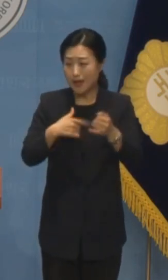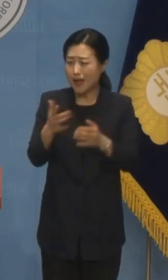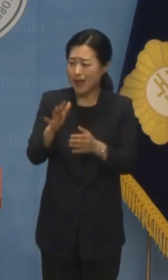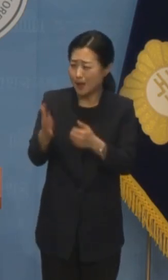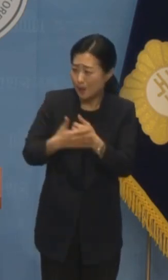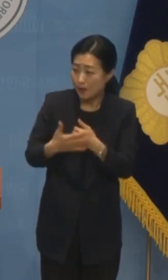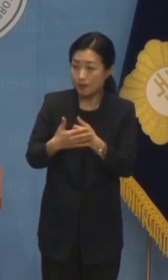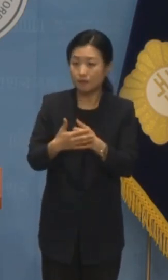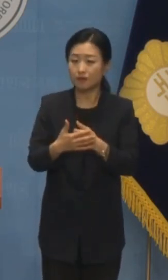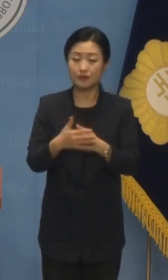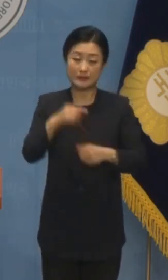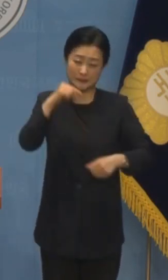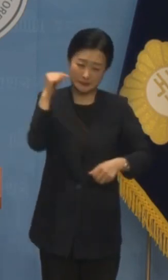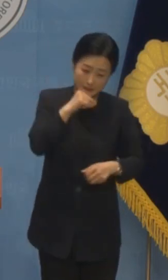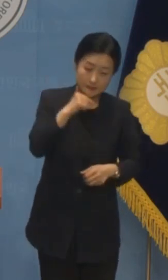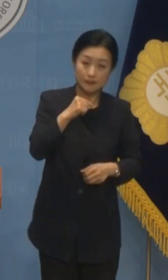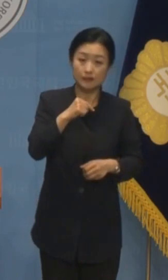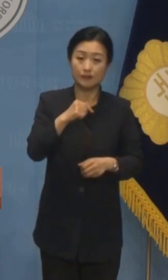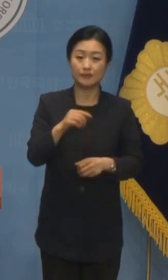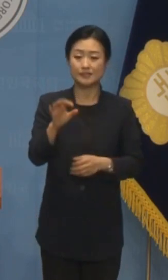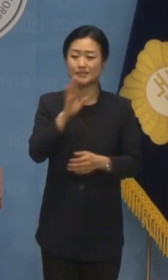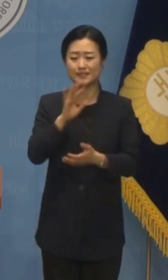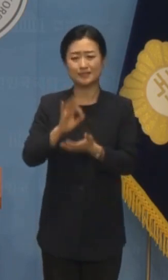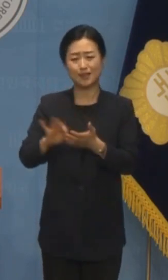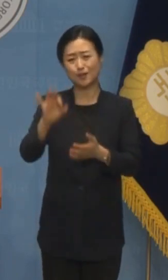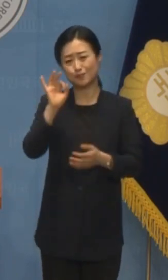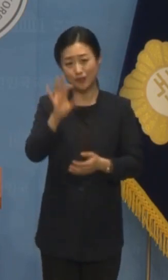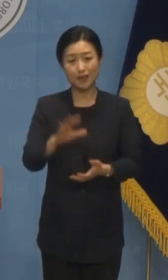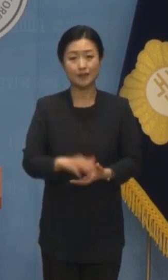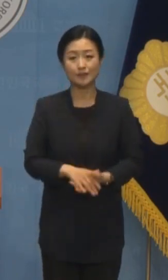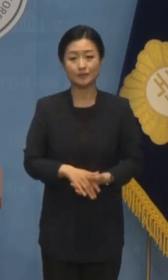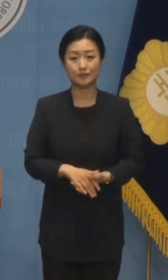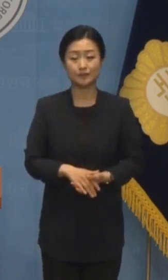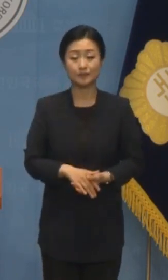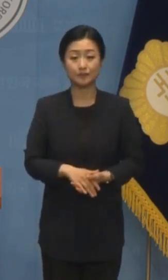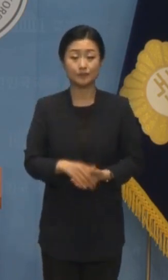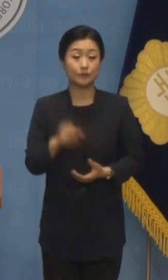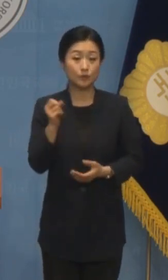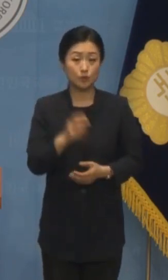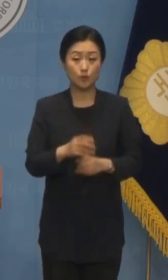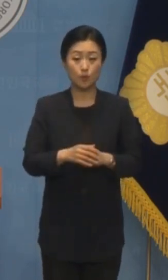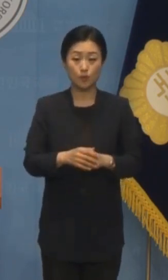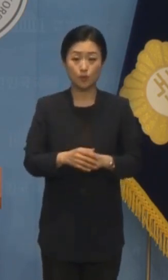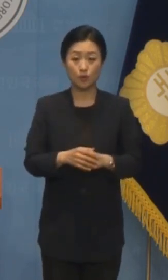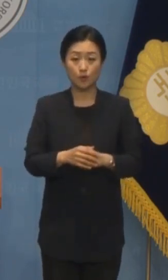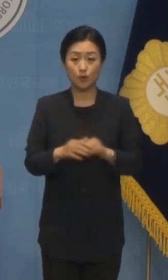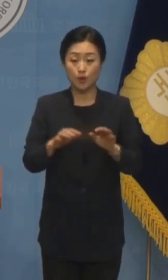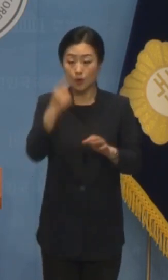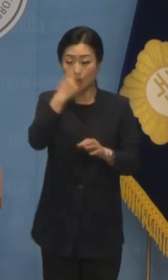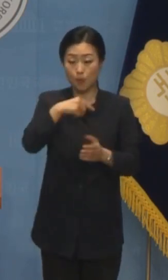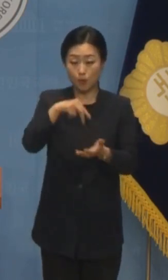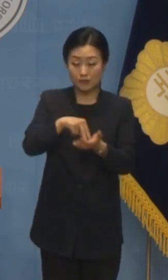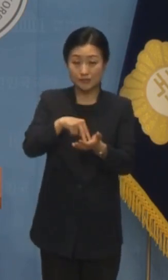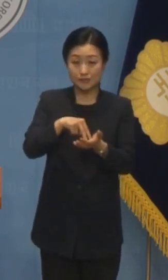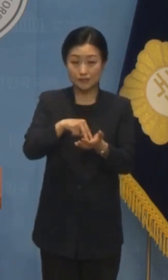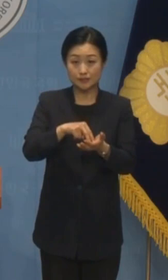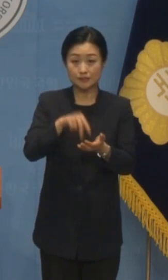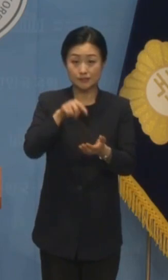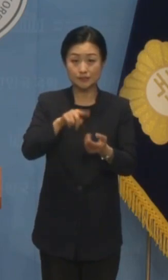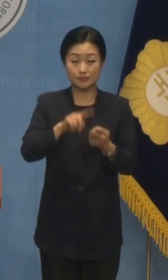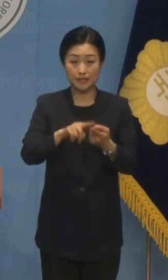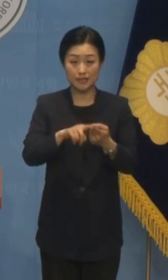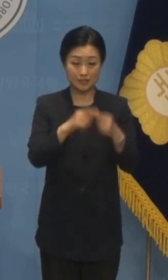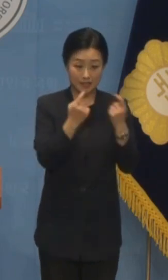10조 원이 실제로 채무조정에 사용될 가능성도 별로 크지 않습니다. 그리고 기존 보증부 대출을 신규 보증부 대출로 전환하는 보증